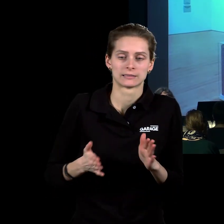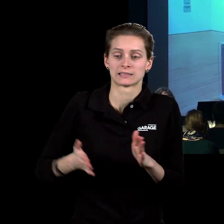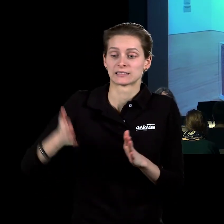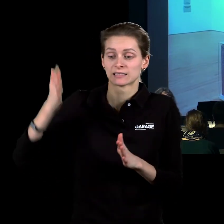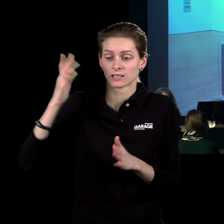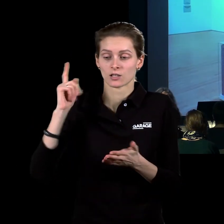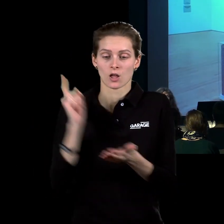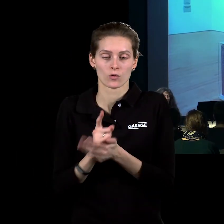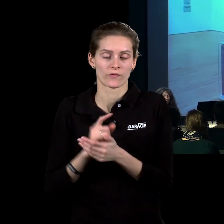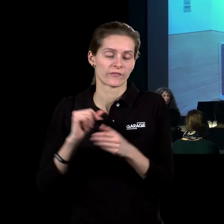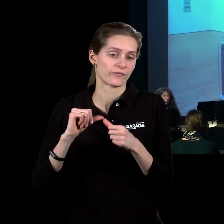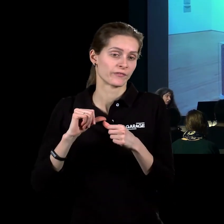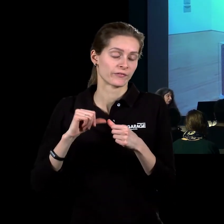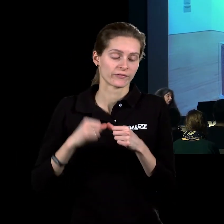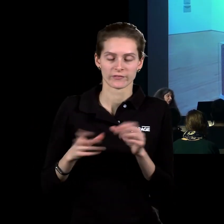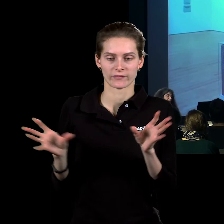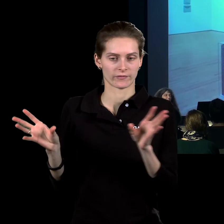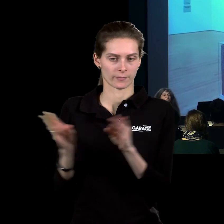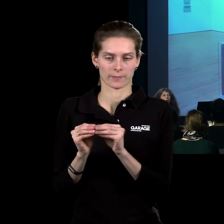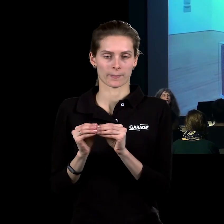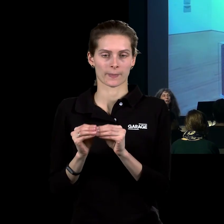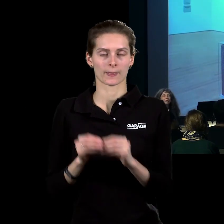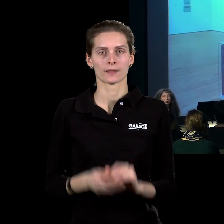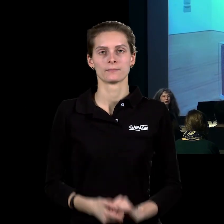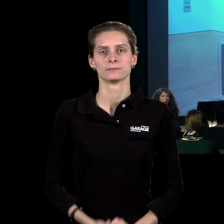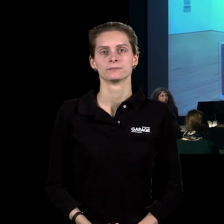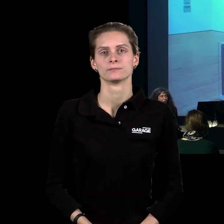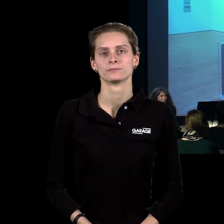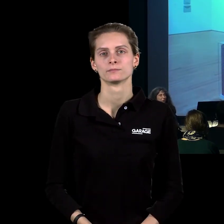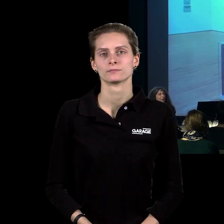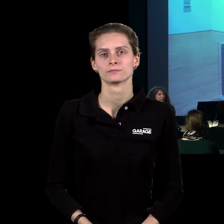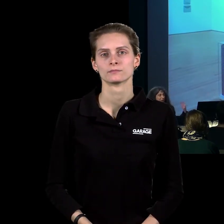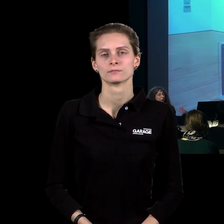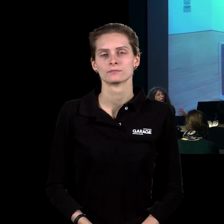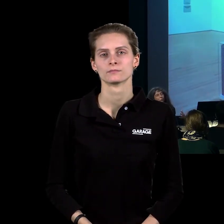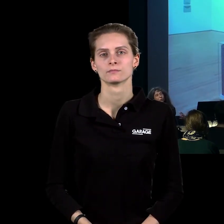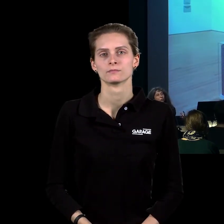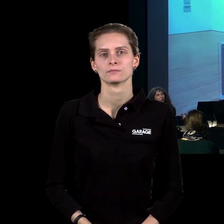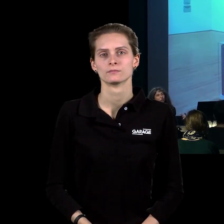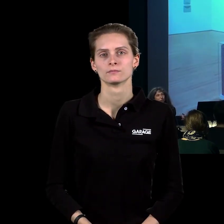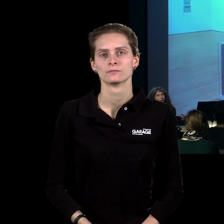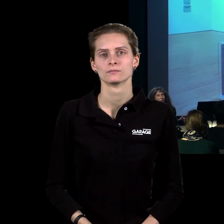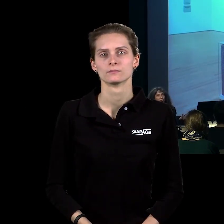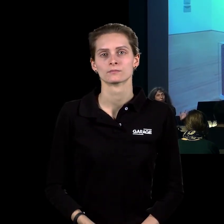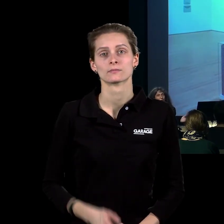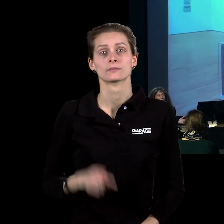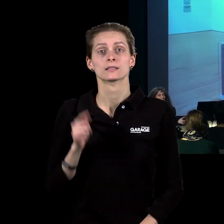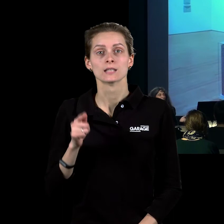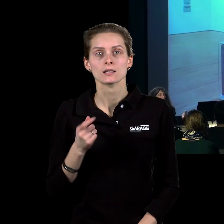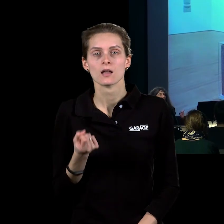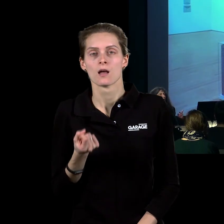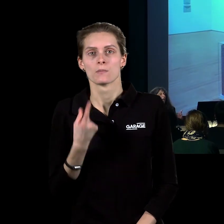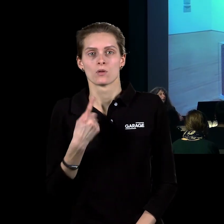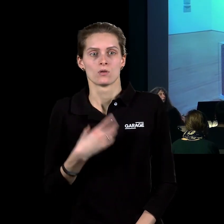должны сойтись, да? Прийти в нем не может быть ничего непредсказуемого, и здесь у него обнаруживается вот это самое